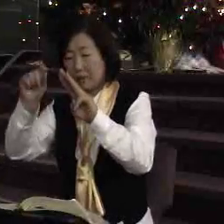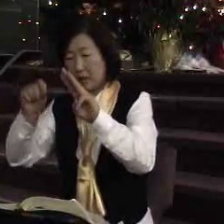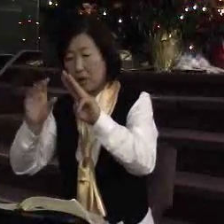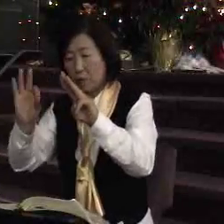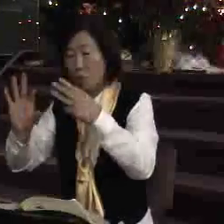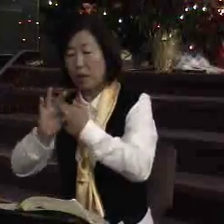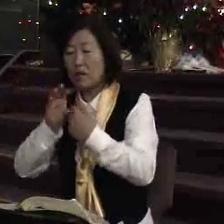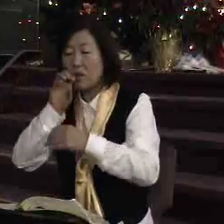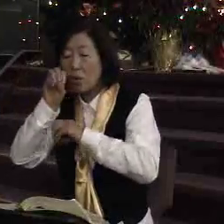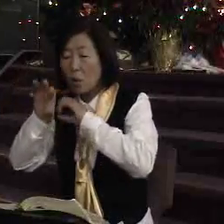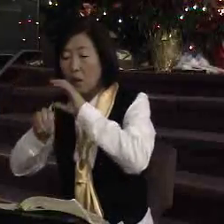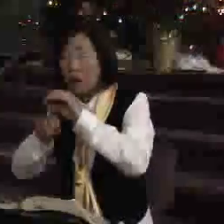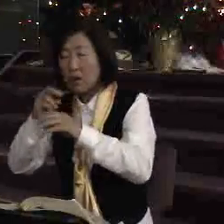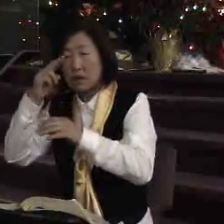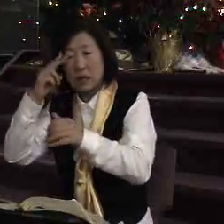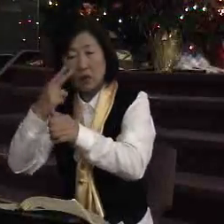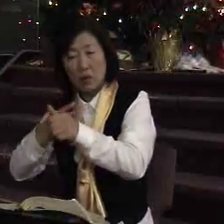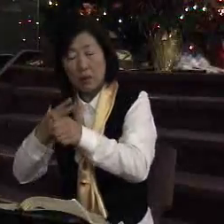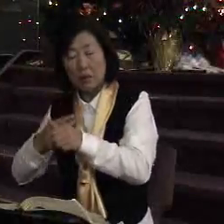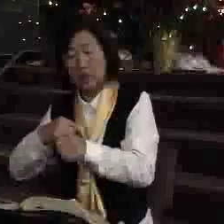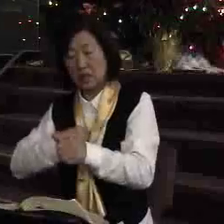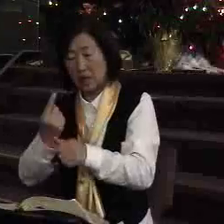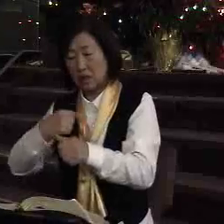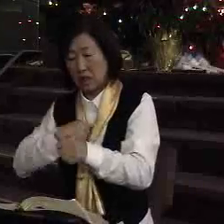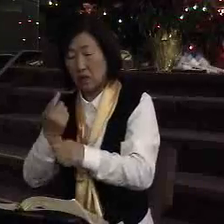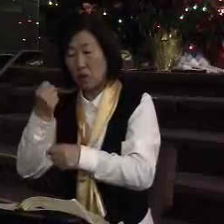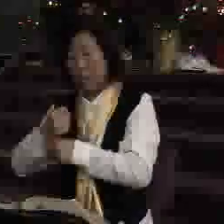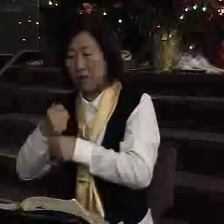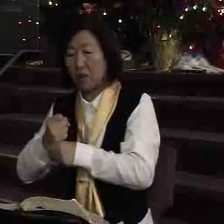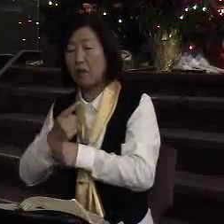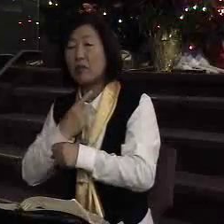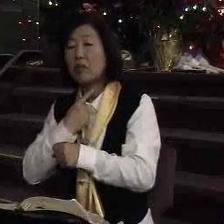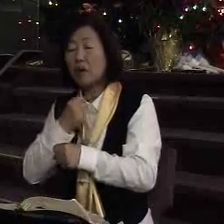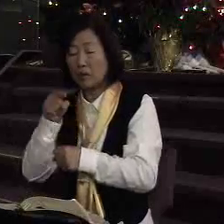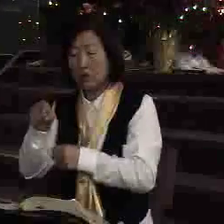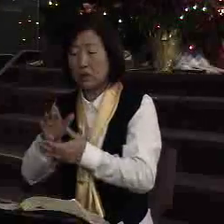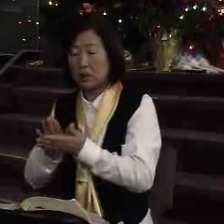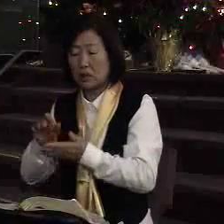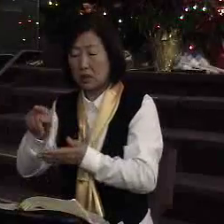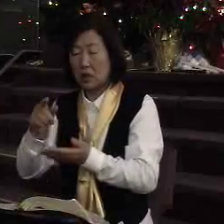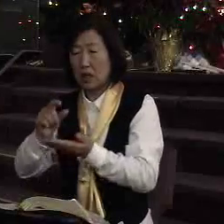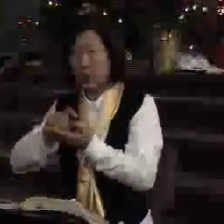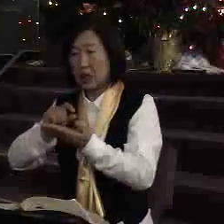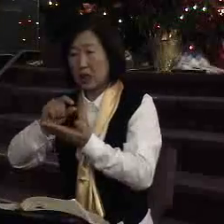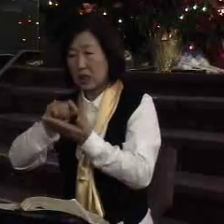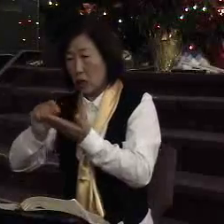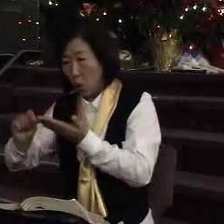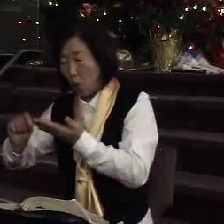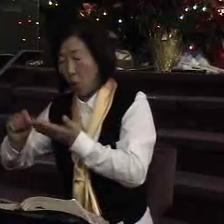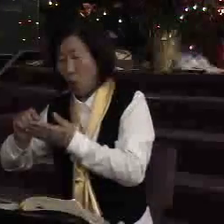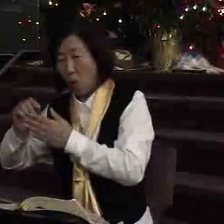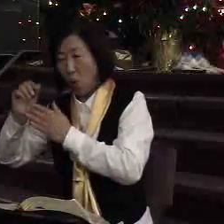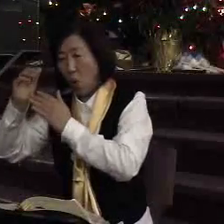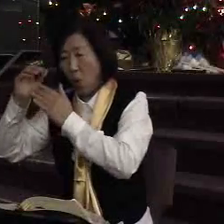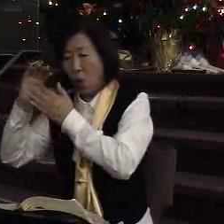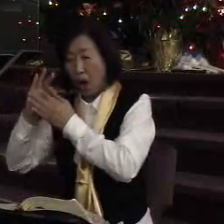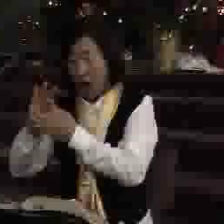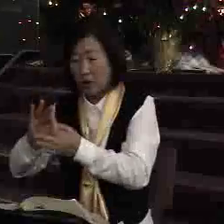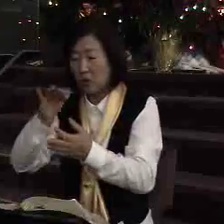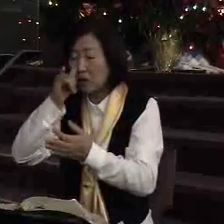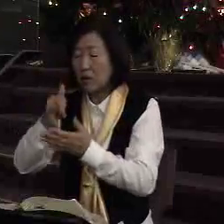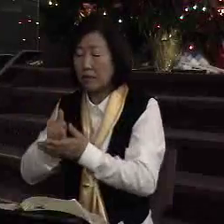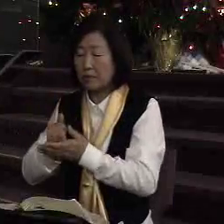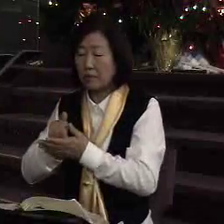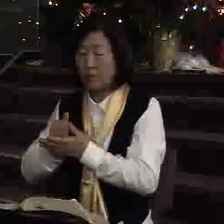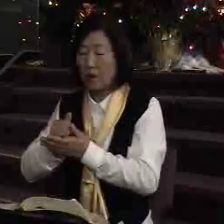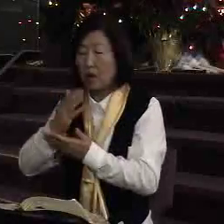합니다. 전에 사도 바울은 자신을 자신으로 만들었던 것이 이런 것이라고 기록을 쭉 하는데요. 그 기록을 보니까